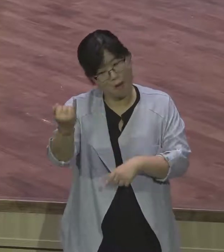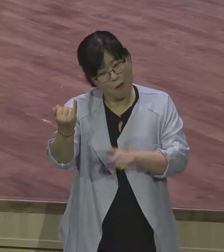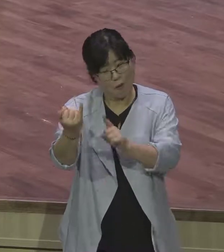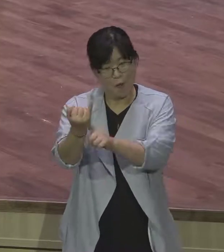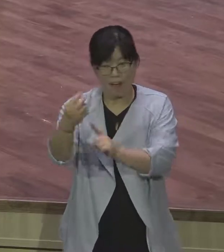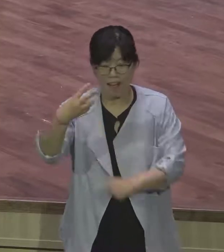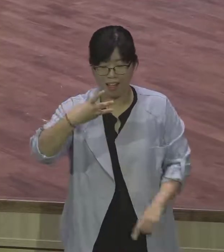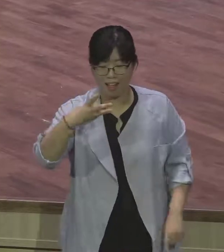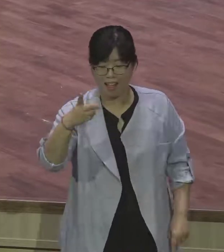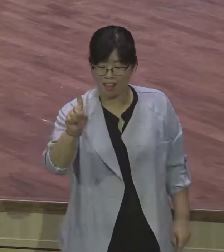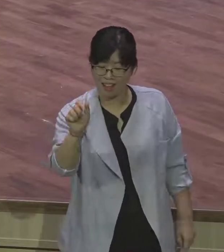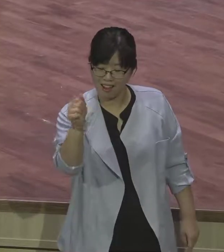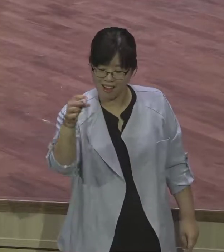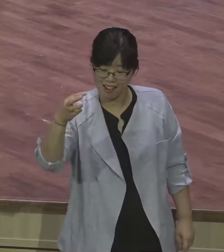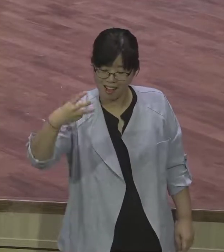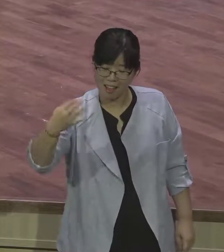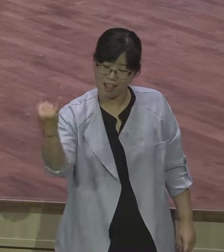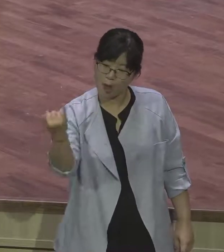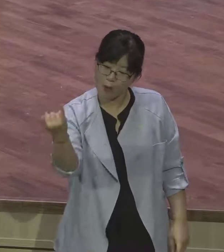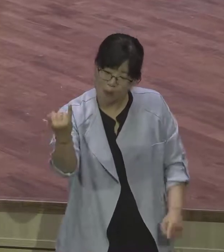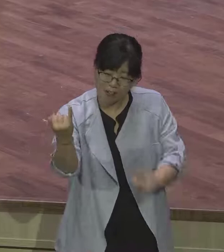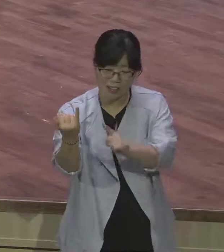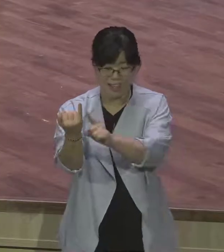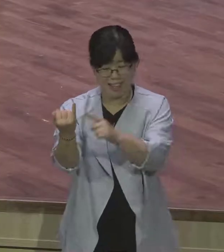다시 말하면 세계의 로맨스라 그냥.